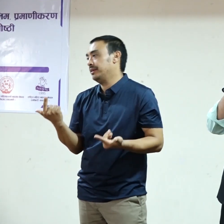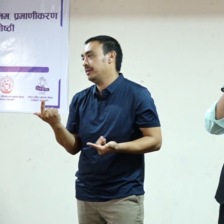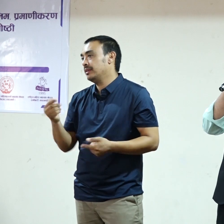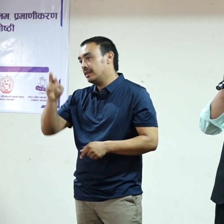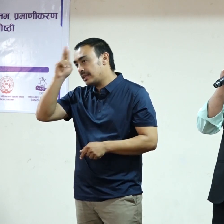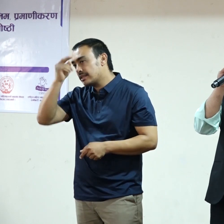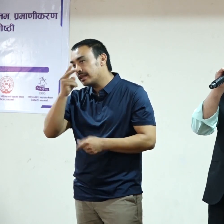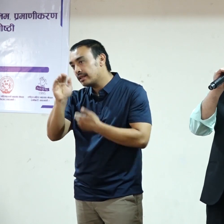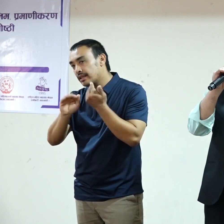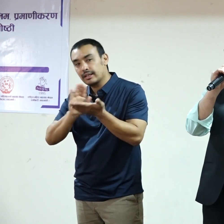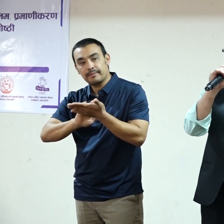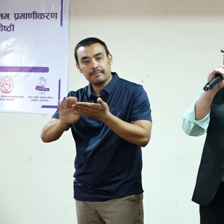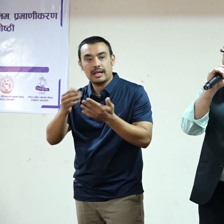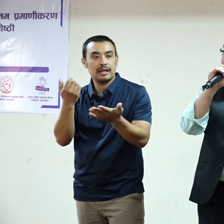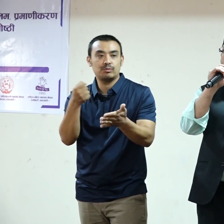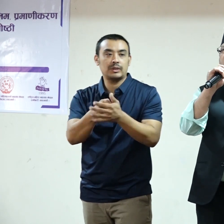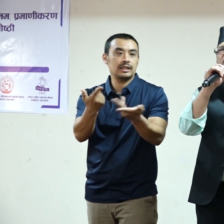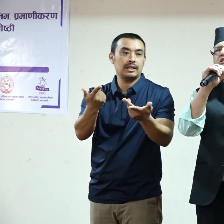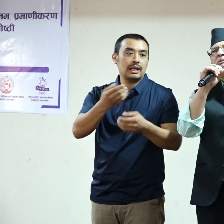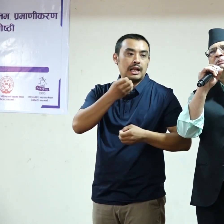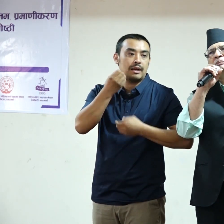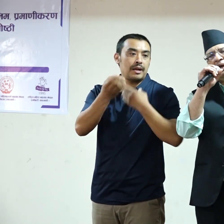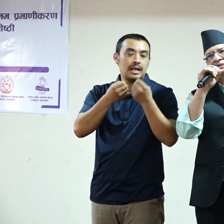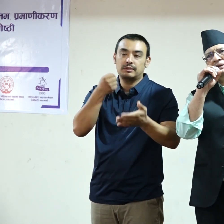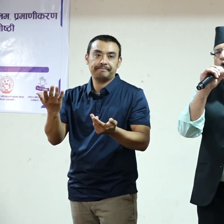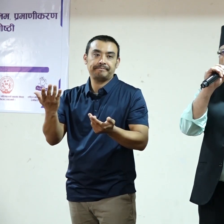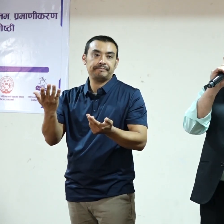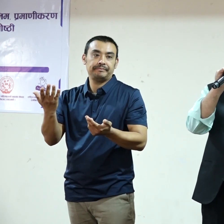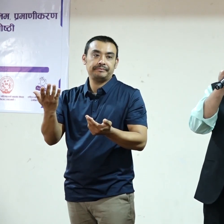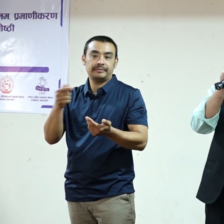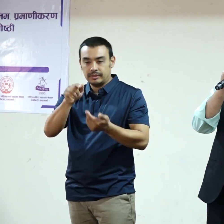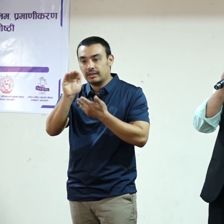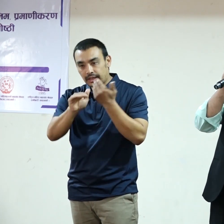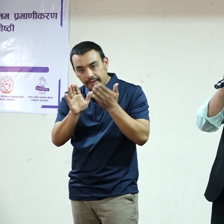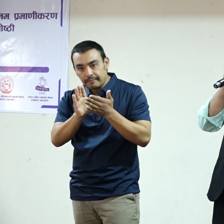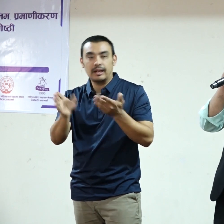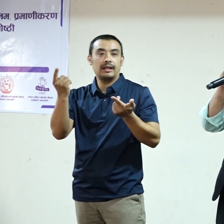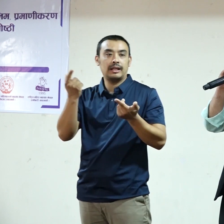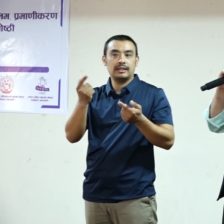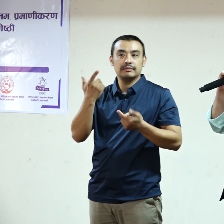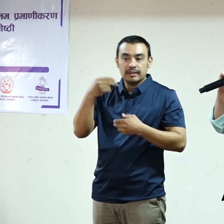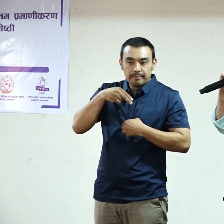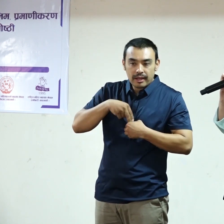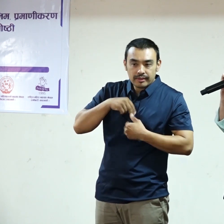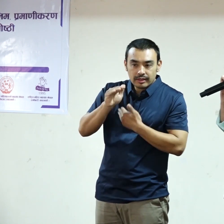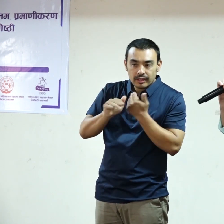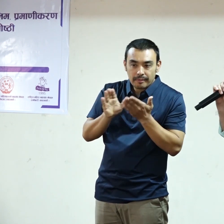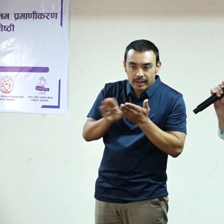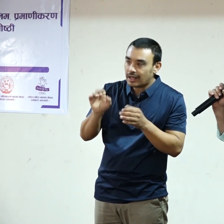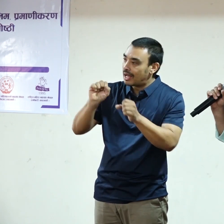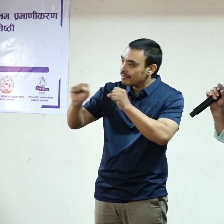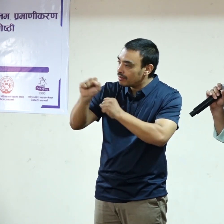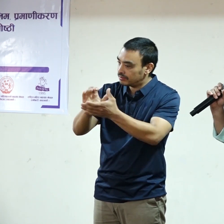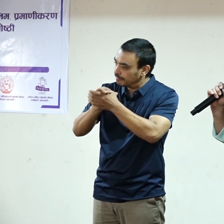राज्यको दृष्टिकोण पहिलेसम्म पुग्ने भन्दाखेरि आवाज अहिलेसम्म पनि पुगेको छ। त्यो हिसाबले, भावनात्मक हिसाबले